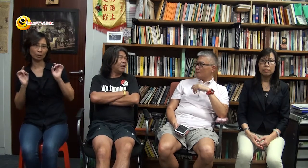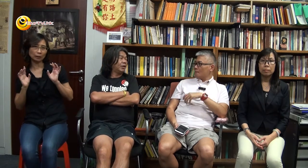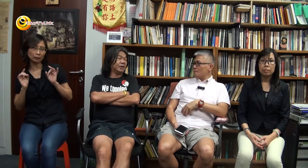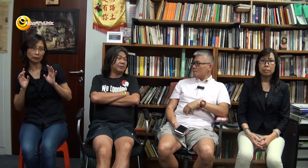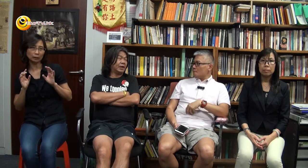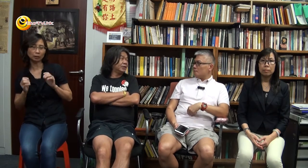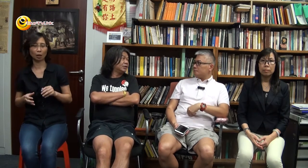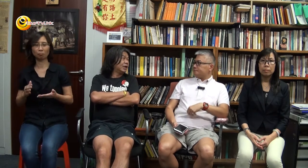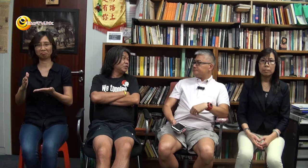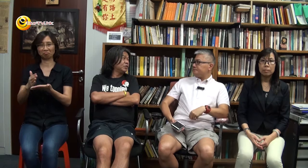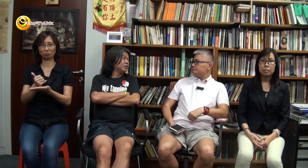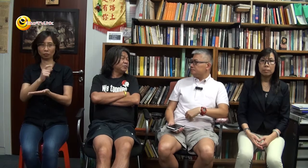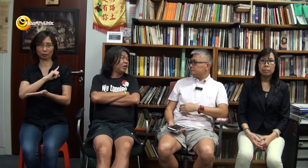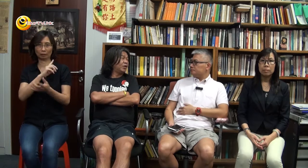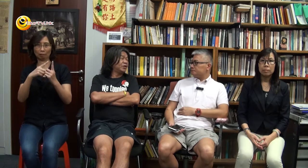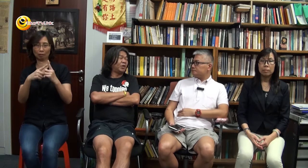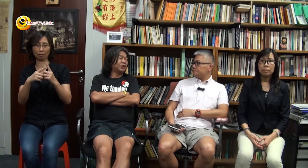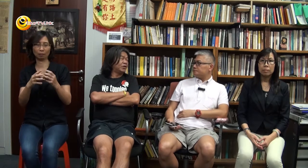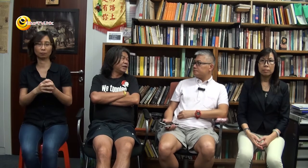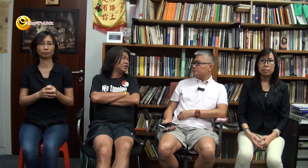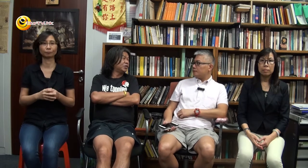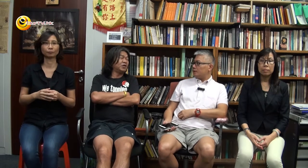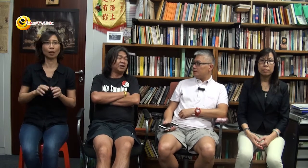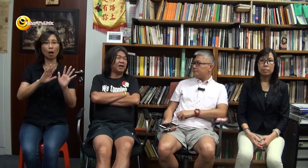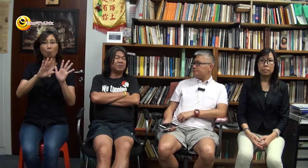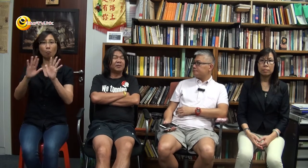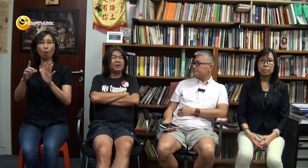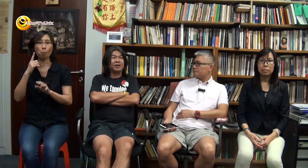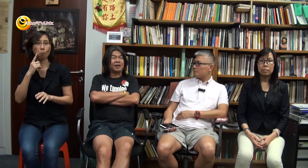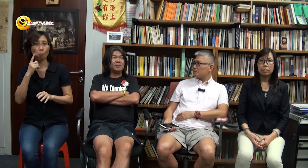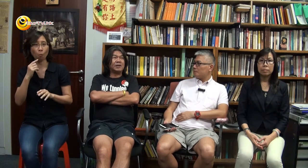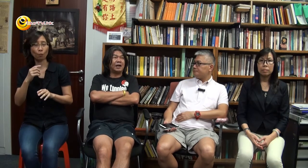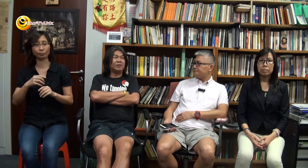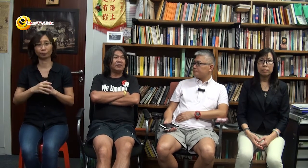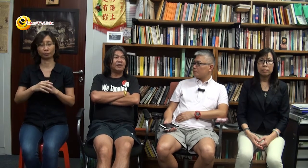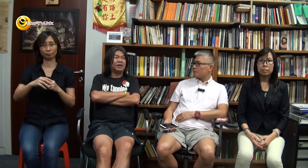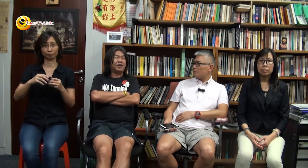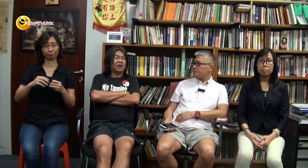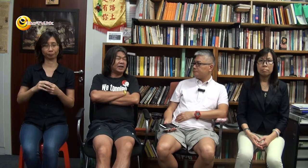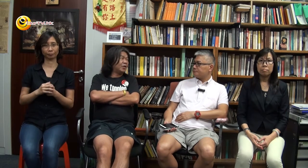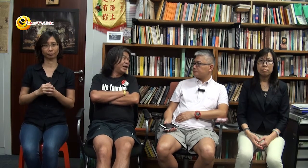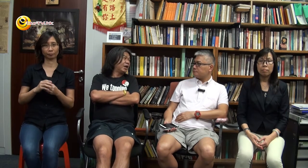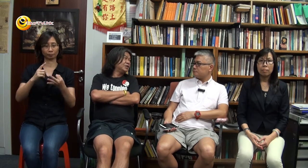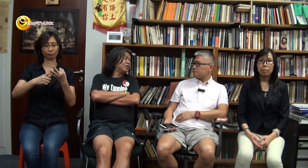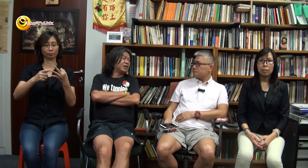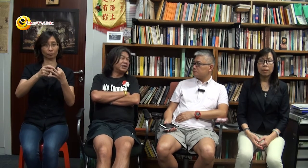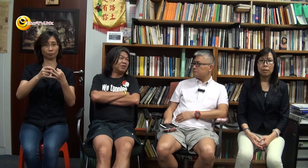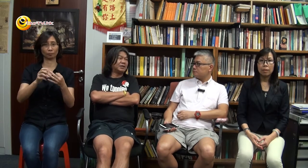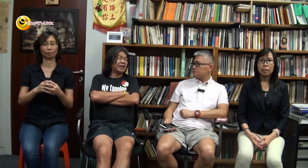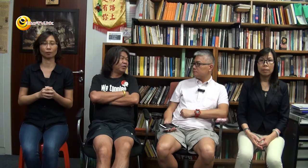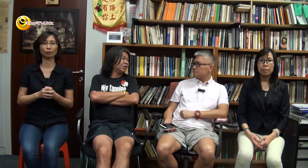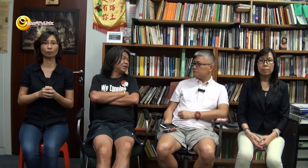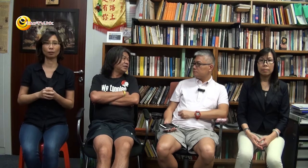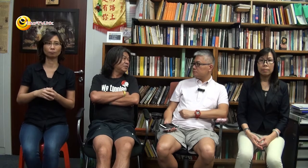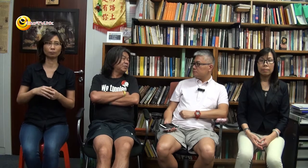益自己有嘅就係曾蔭權幫阿唐英年，所以懟佢啊咁。咁而家梁振英又俾人舊事重提，就係